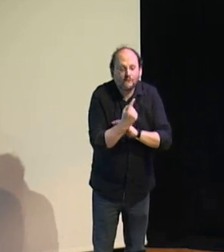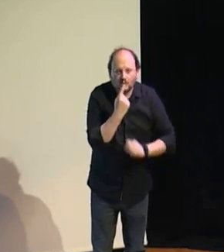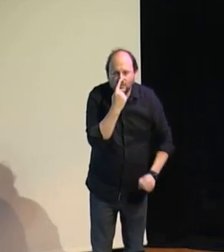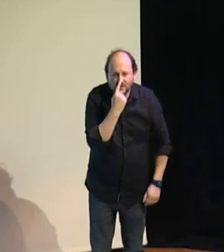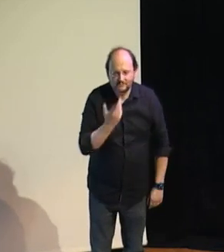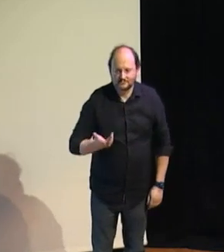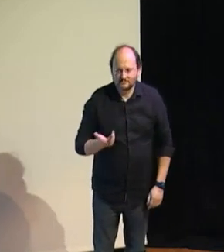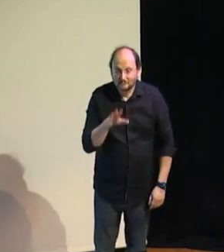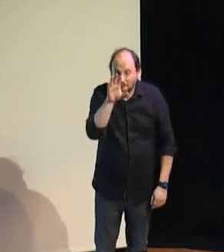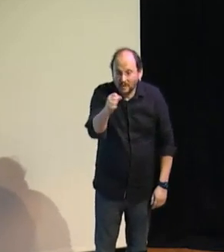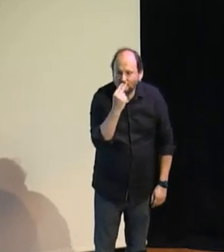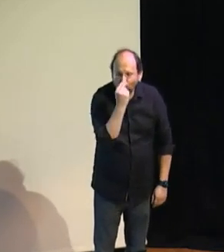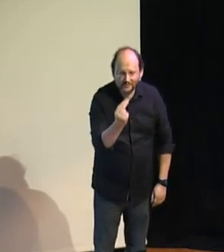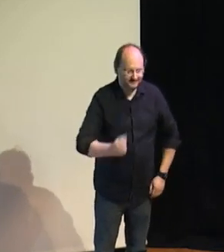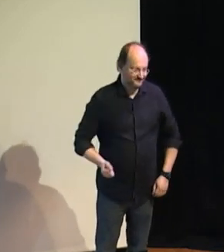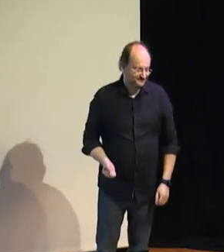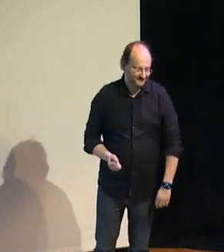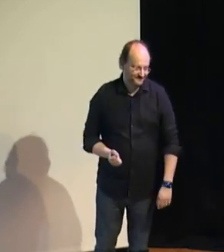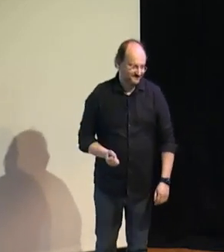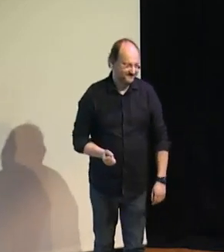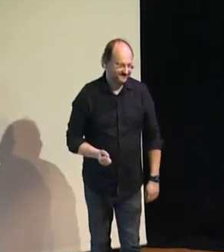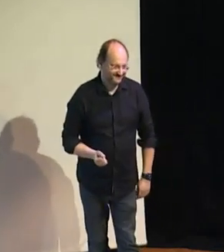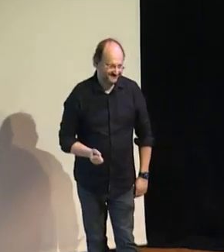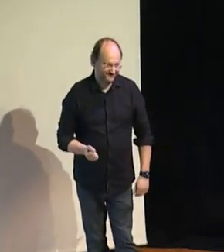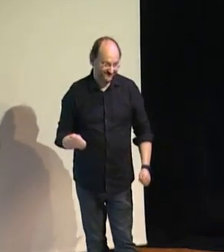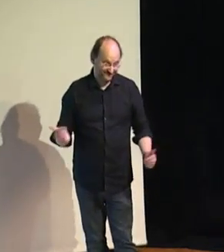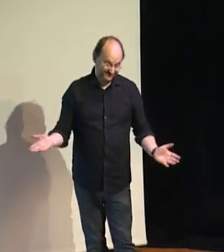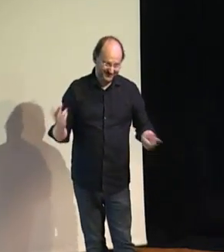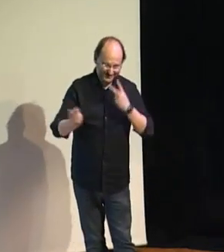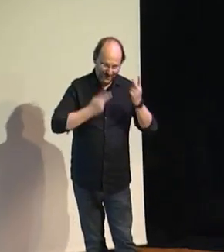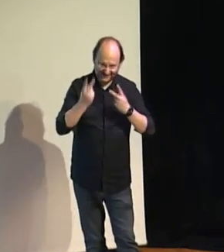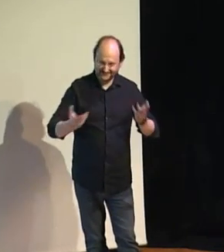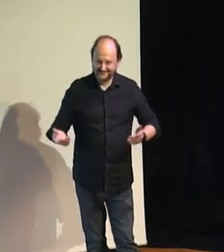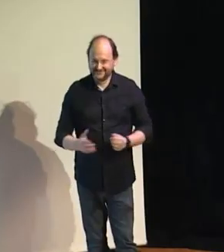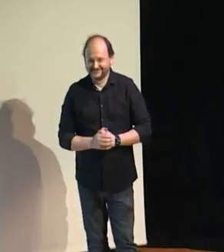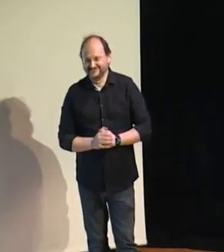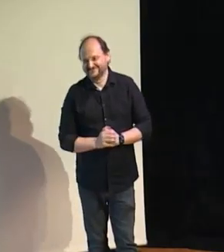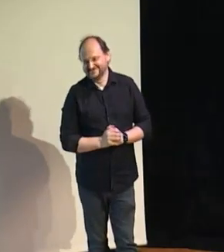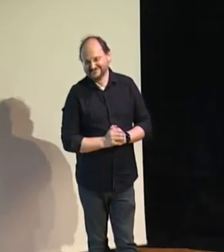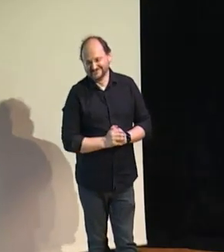capuche. Ils se voyaient le bout du nez. Et donc, ils savaient au bout du nez s'ils avaient bu ou pas. Voilà, donc on était dans le